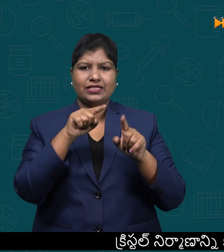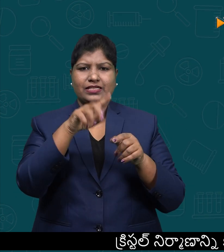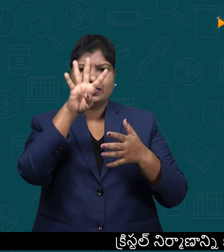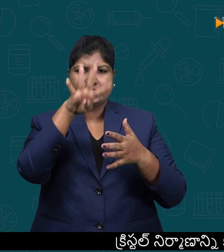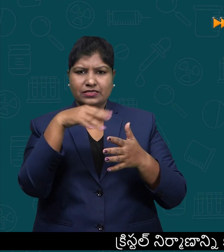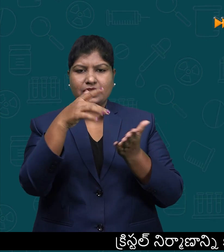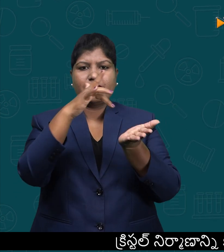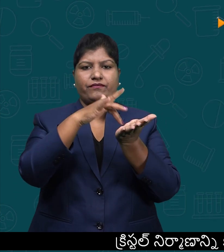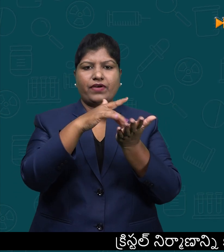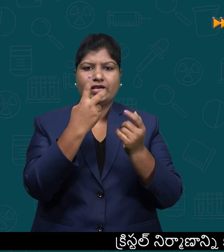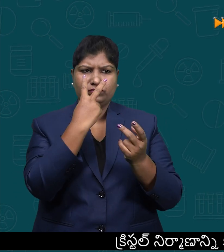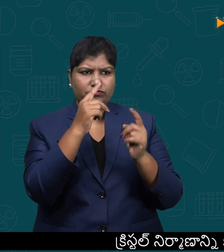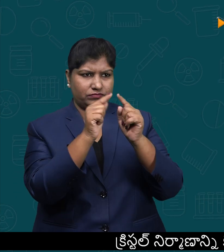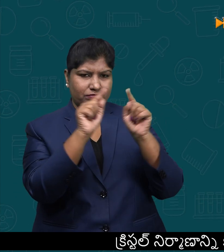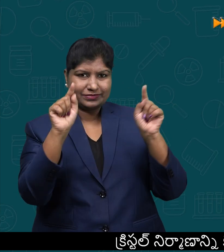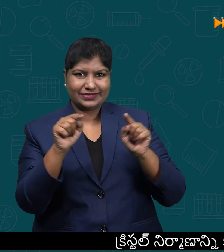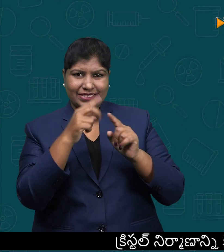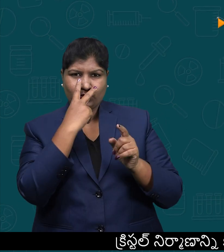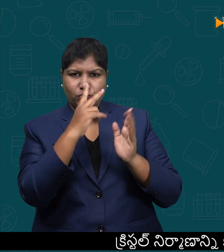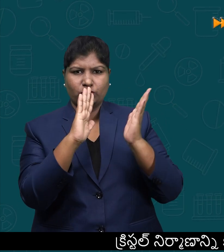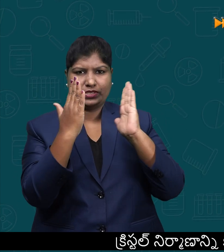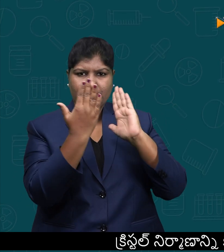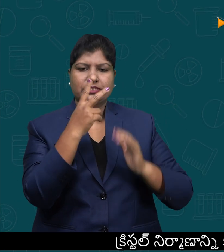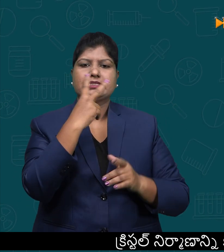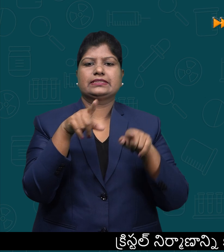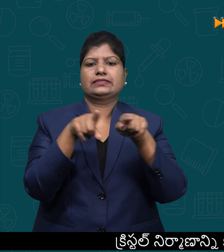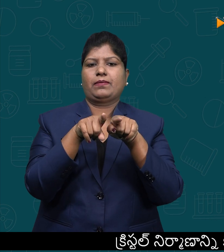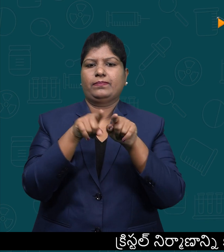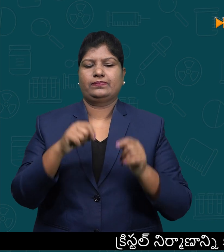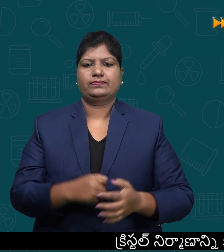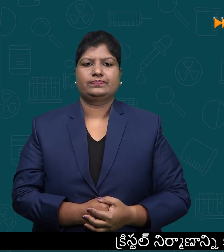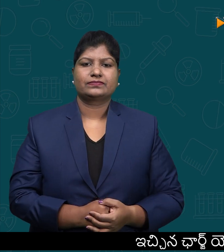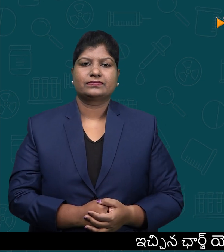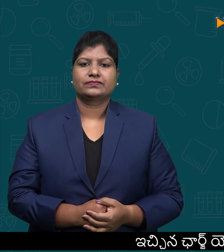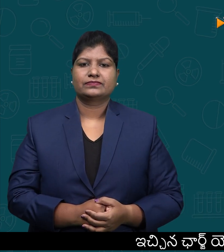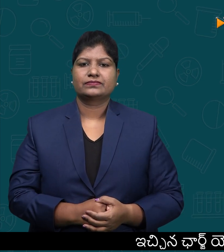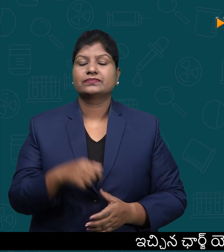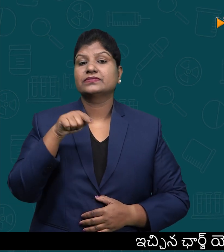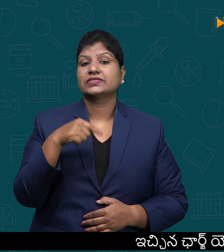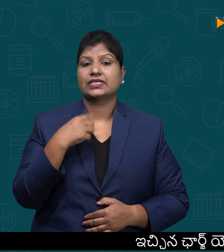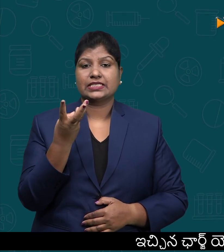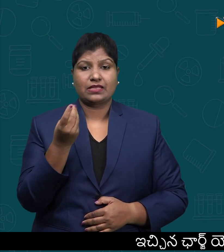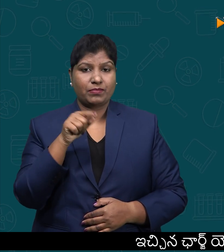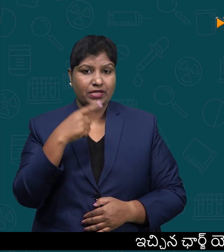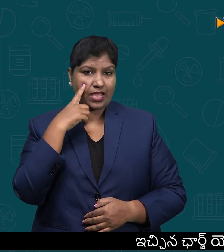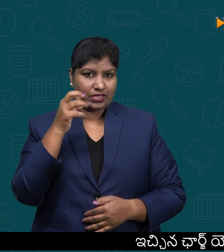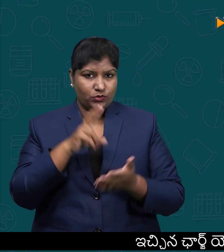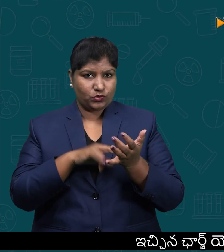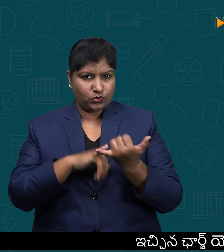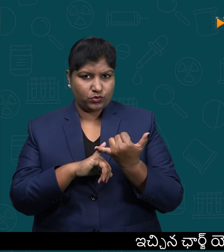చెప్పబడింది. ఇచ్చిన ఛార్జ్ యొక్క ఇచ్చిన అయాన్ చుట్టూ